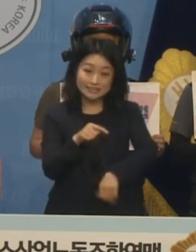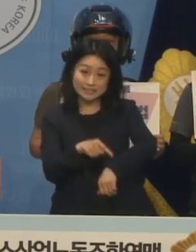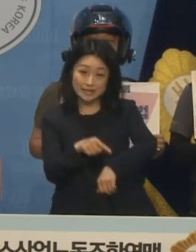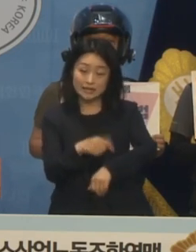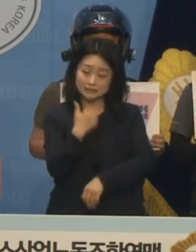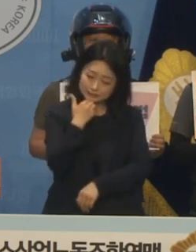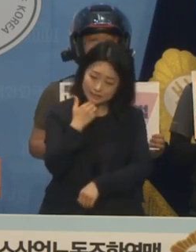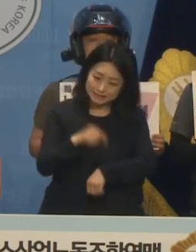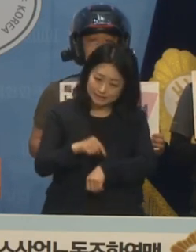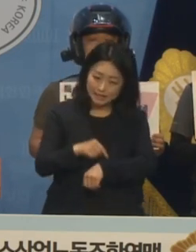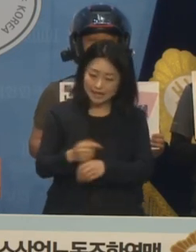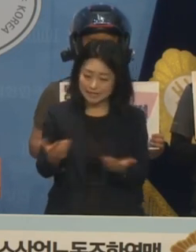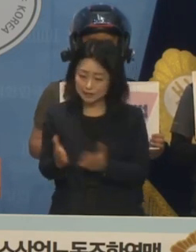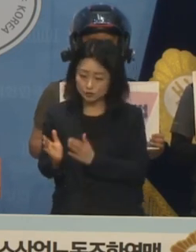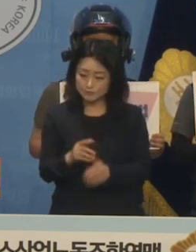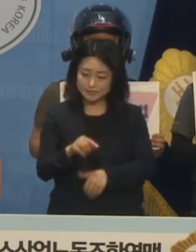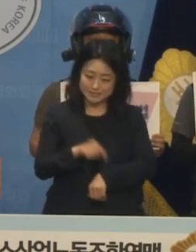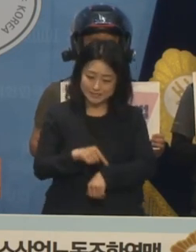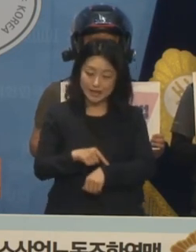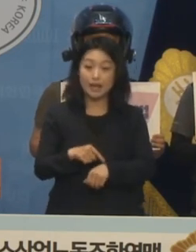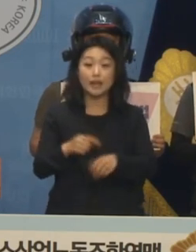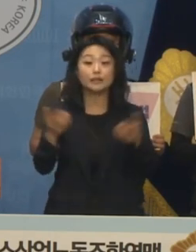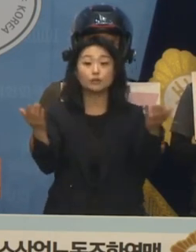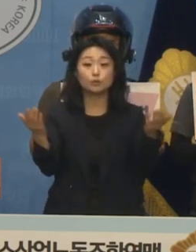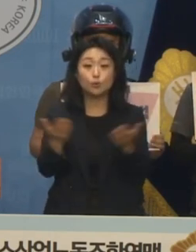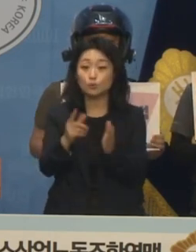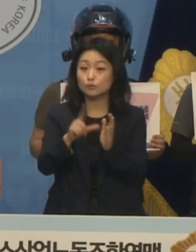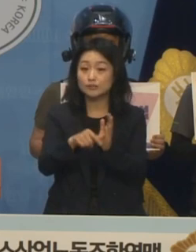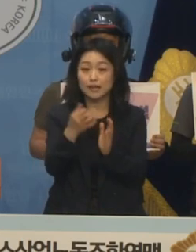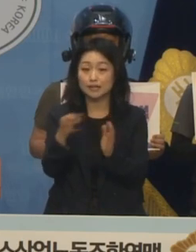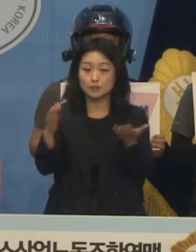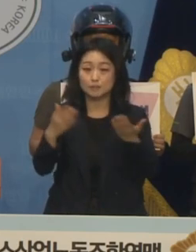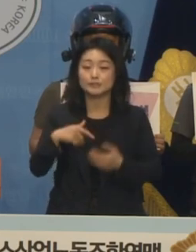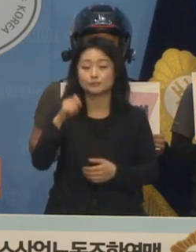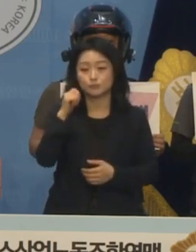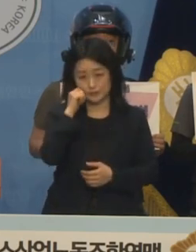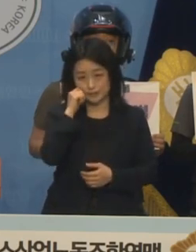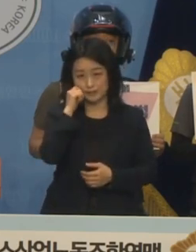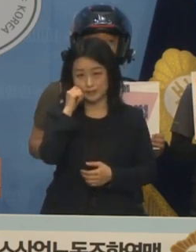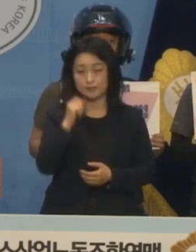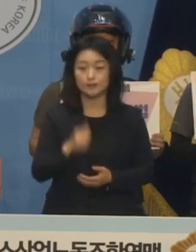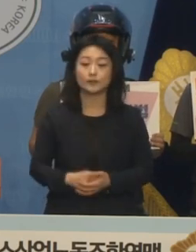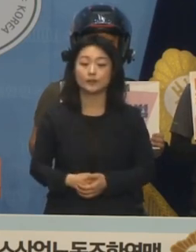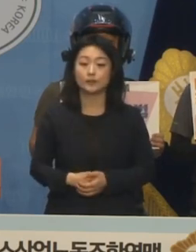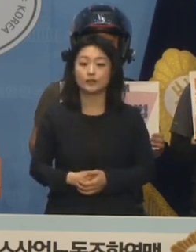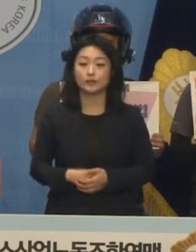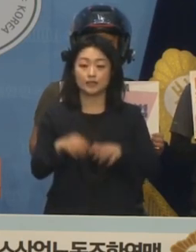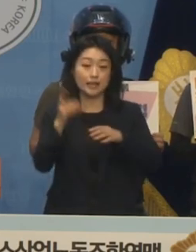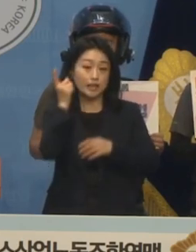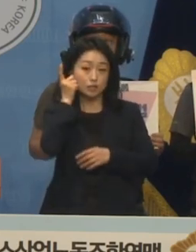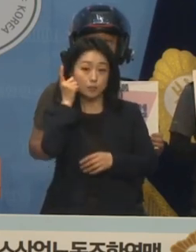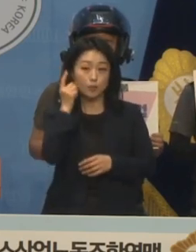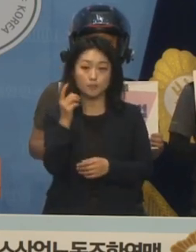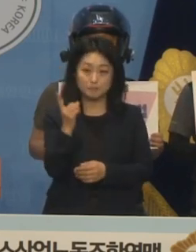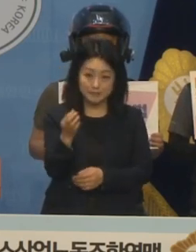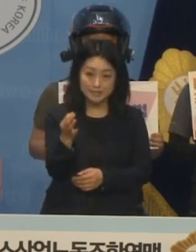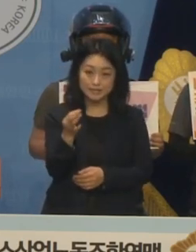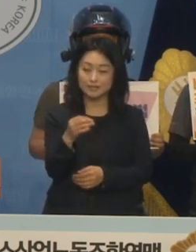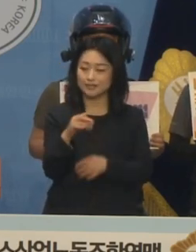고용관계, 근로기준법, 산업안전보건법 등 보호받지 못하는 노동자들입니다. 건당 임금을